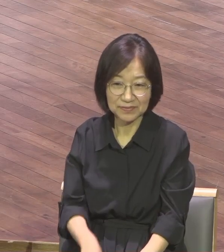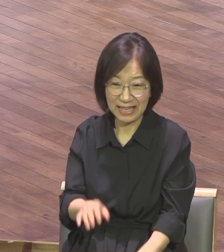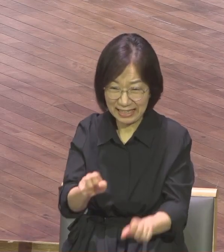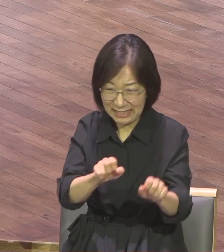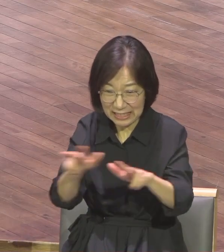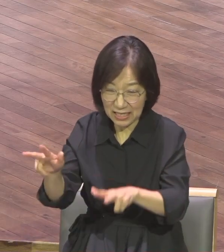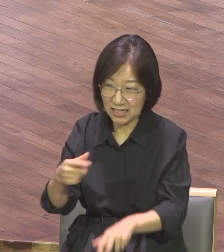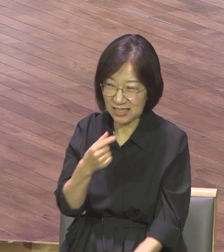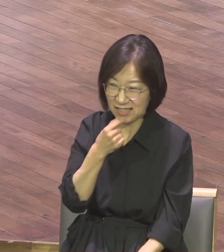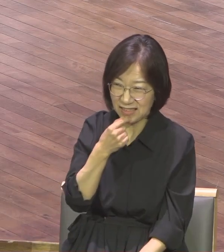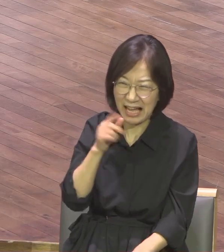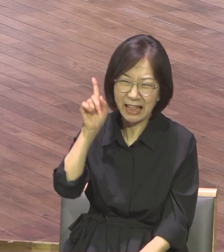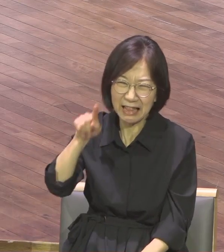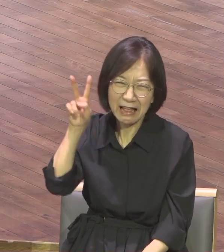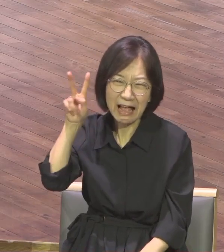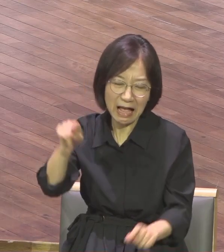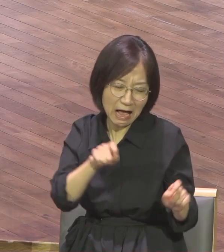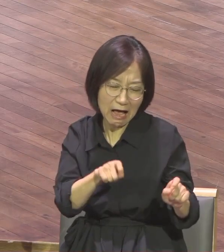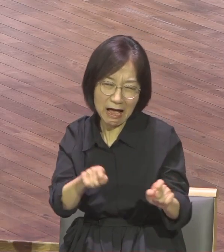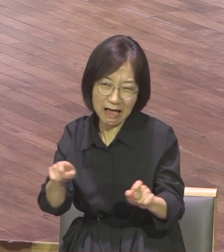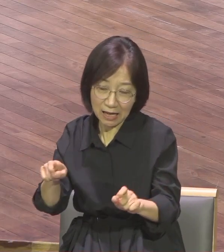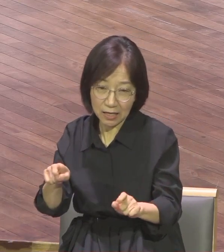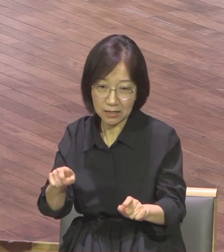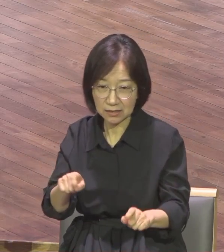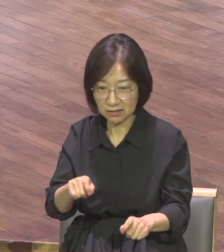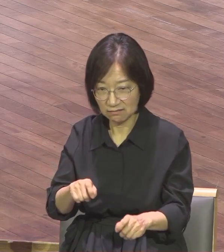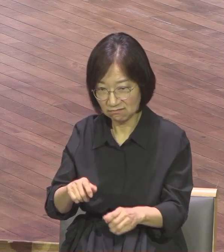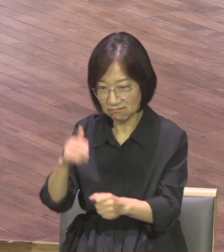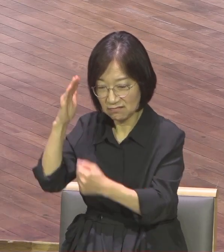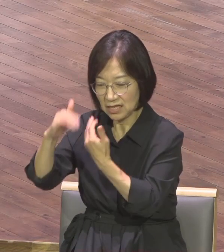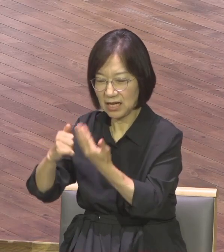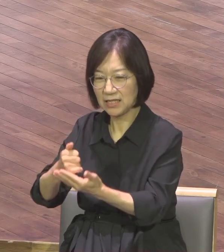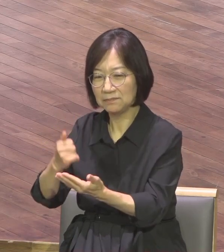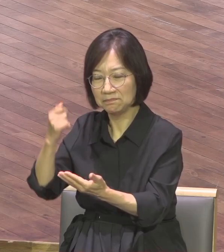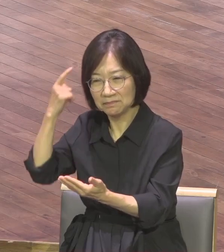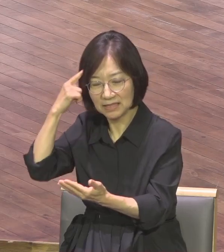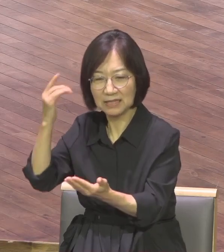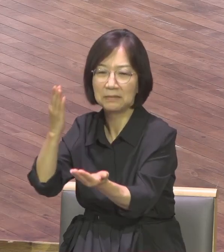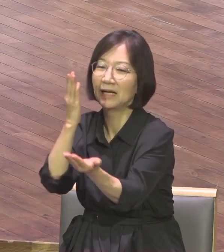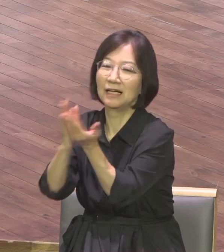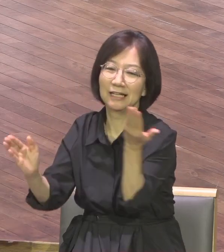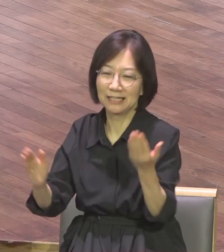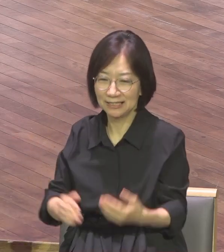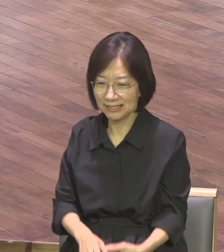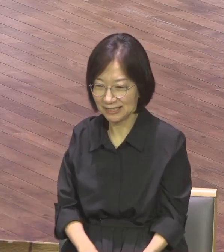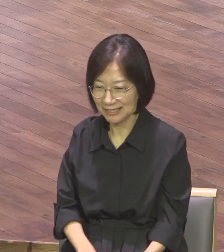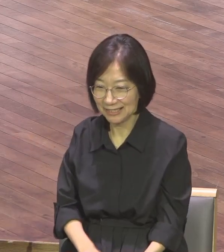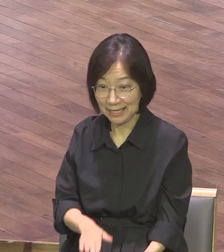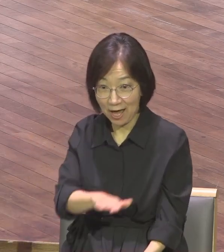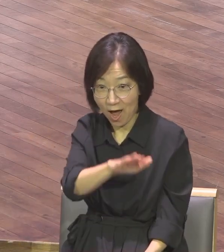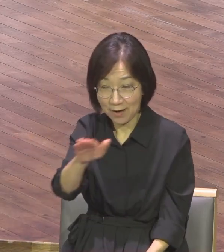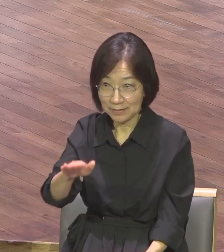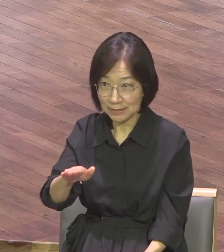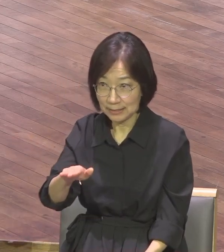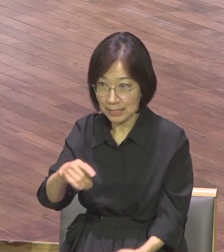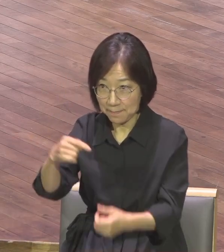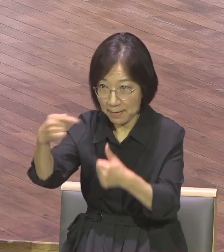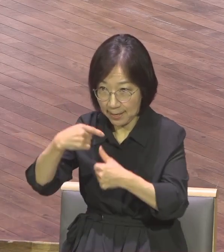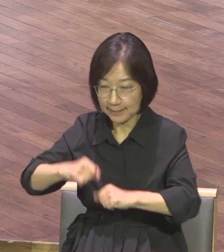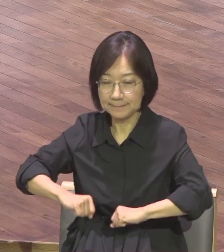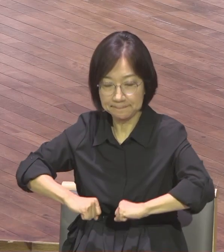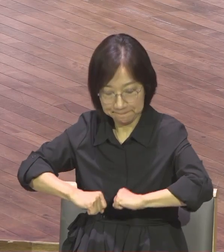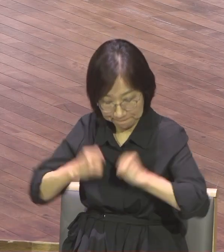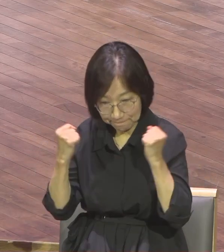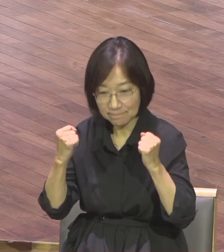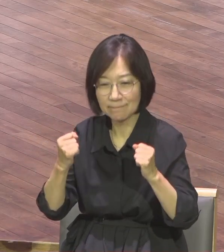분야에. 하나님 택한 사람 즉시로입니다. 여러분 즉시로가 되기 바랍니다. 그래야 성인으로 받아요. 잔머리 맨날